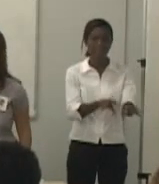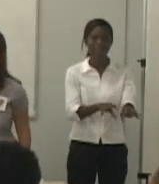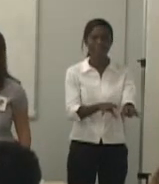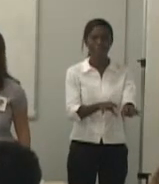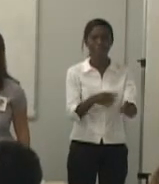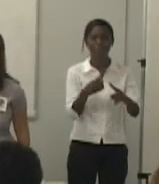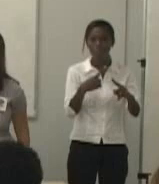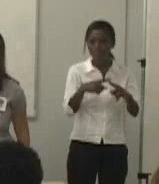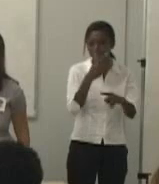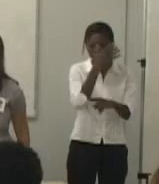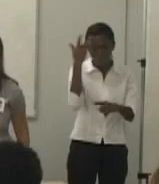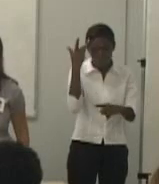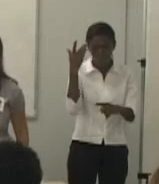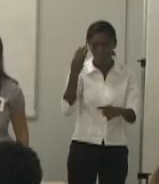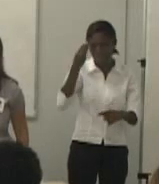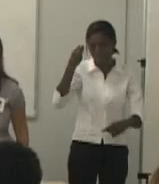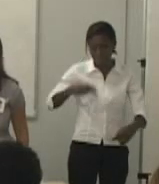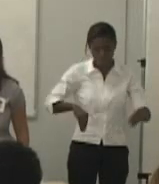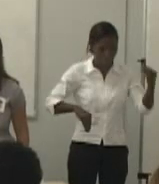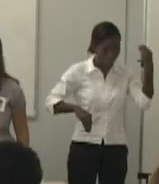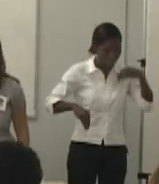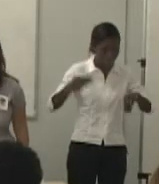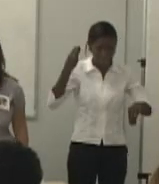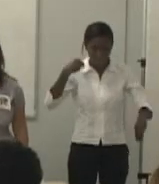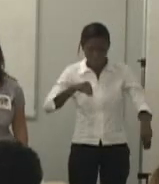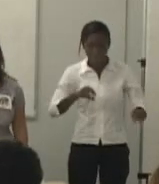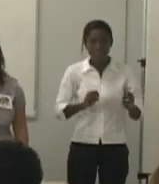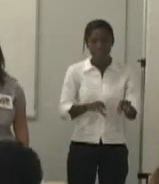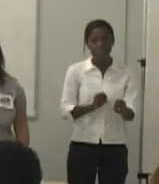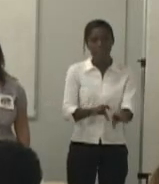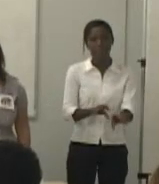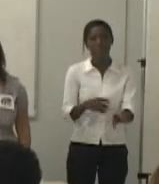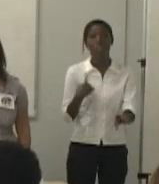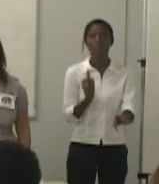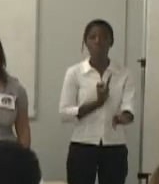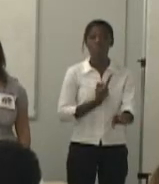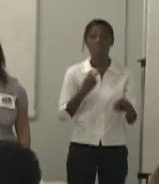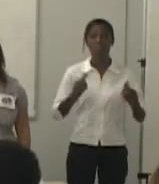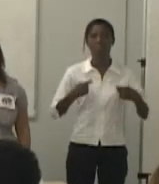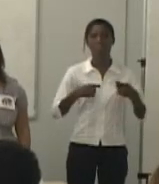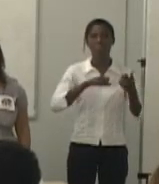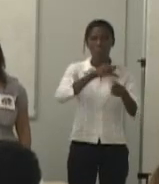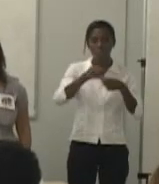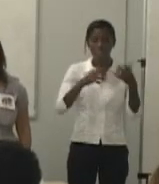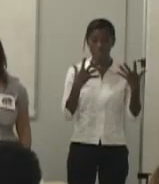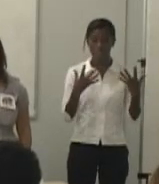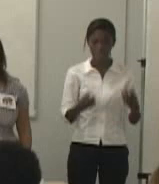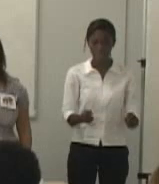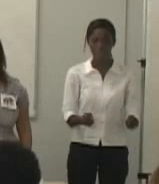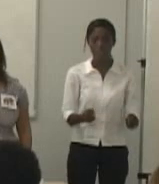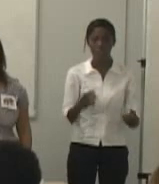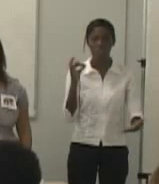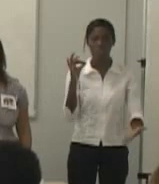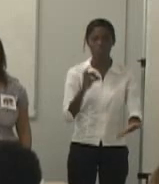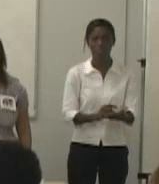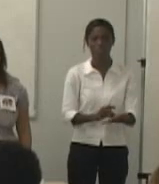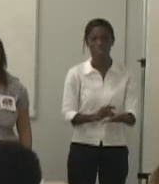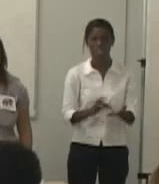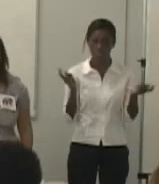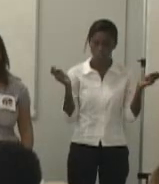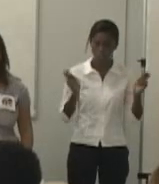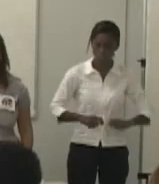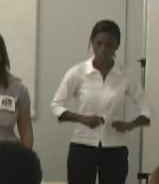que nós nos apresentamos candidatos Eu e Professor Walter Nós aceitamos esse desafio para que a UFRJ ela